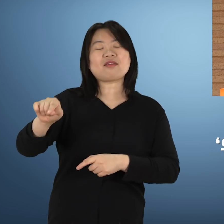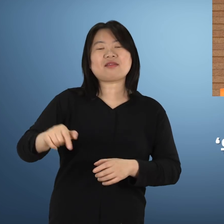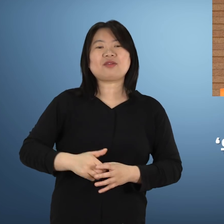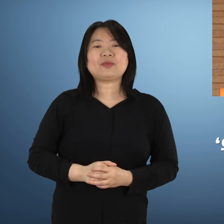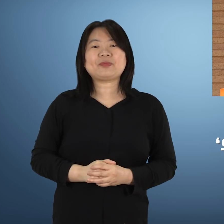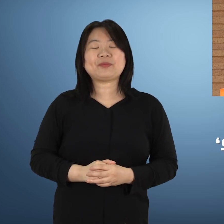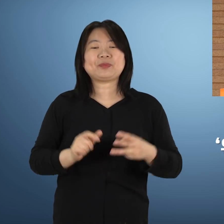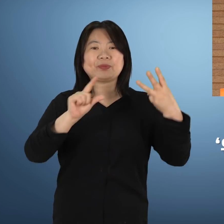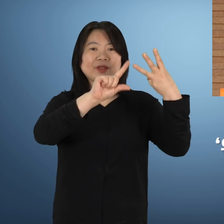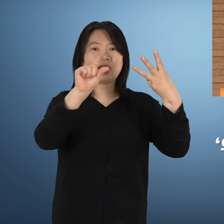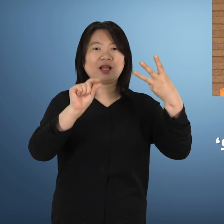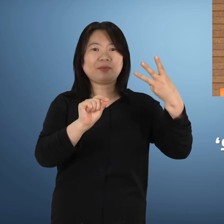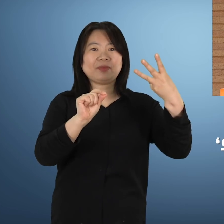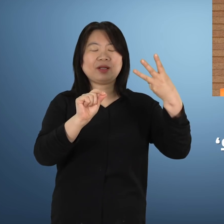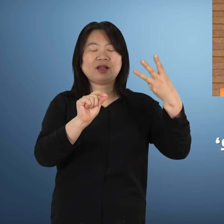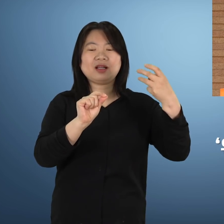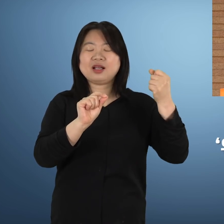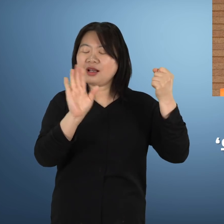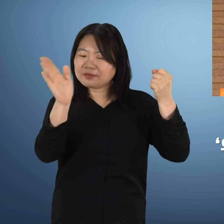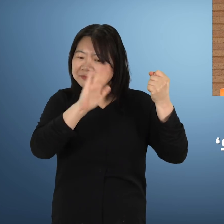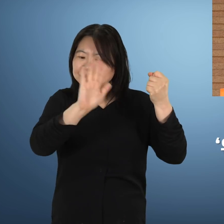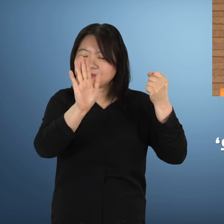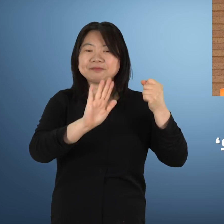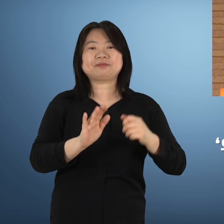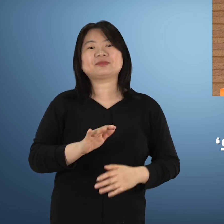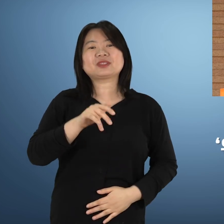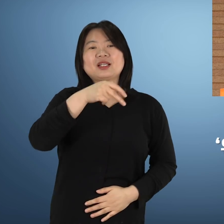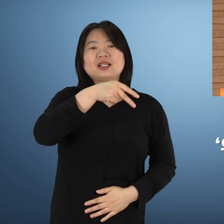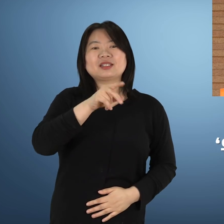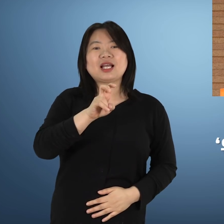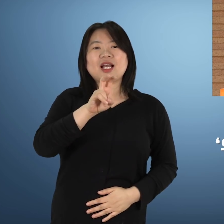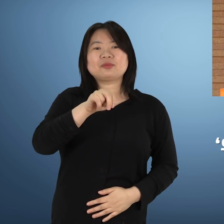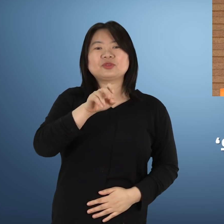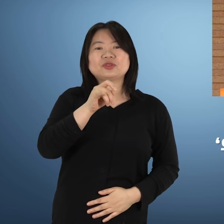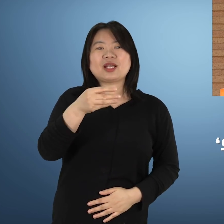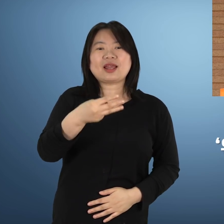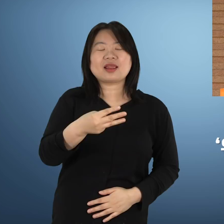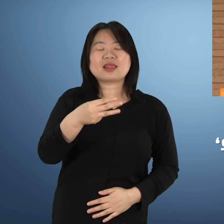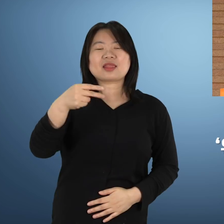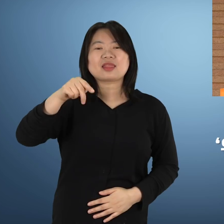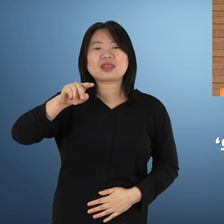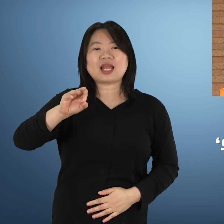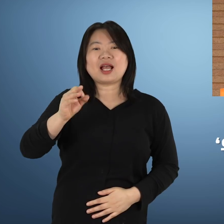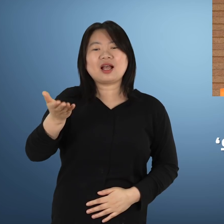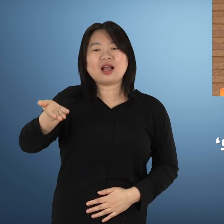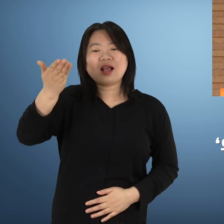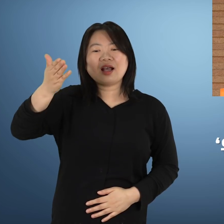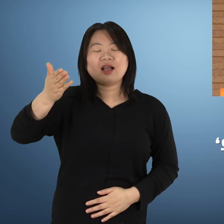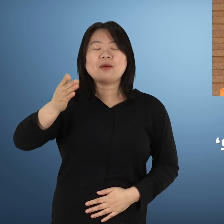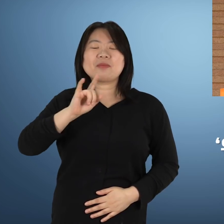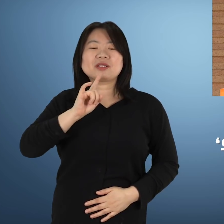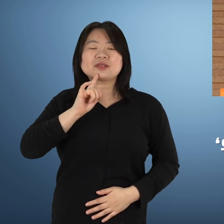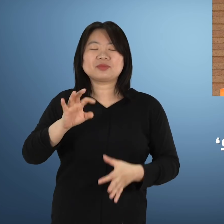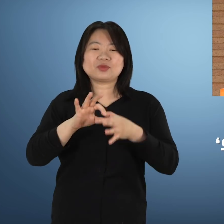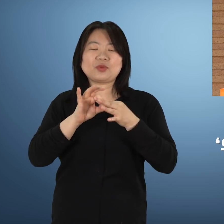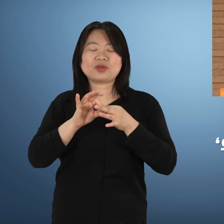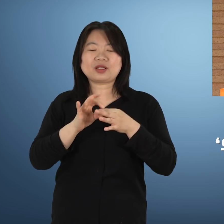우리가 사무엘상 그리고 하를 같이 말씀을 통해 배운 기억이